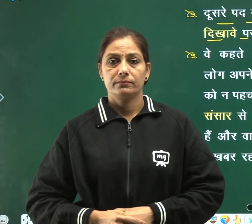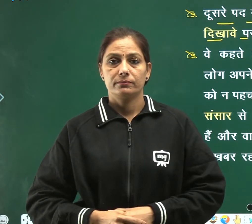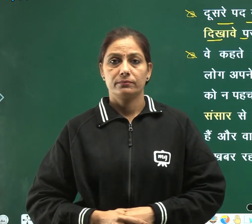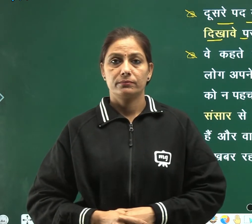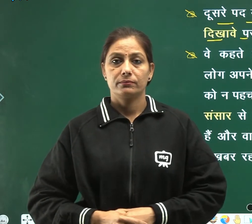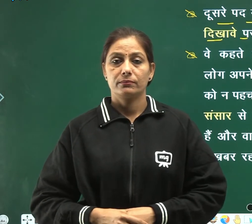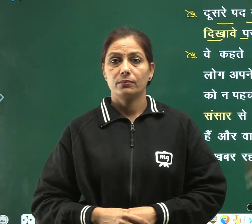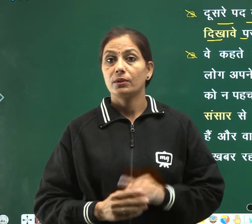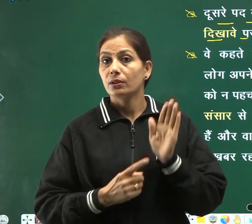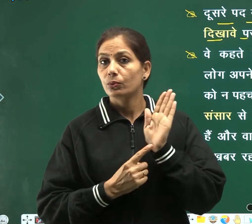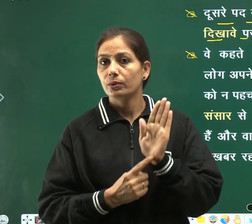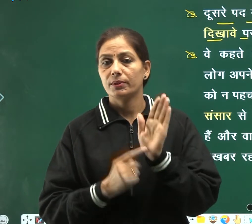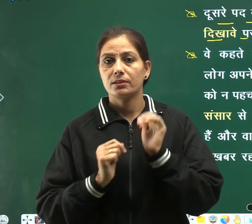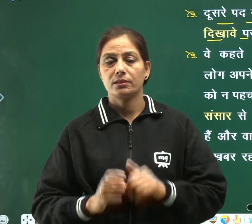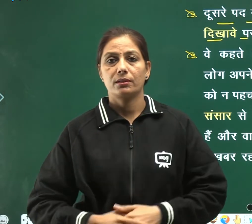प्रहार किया है।